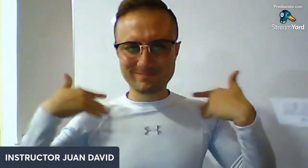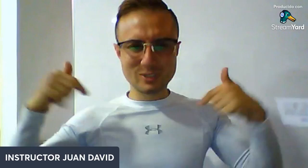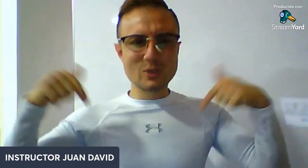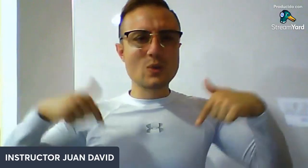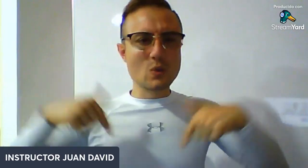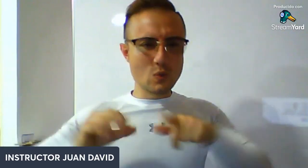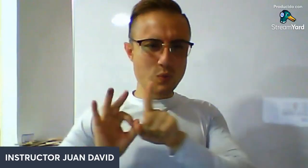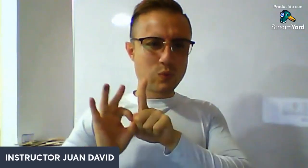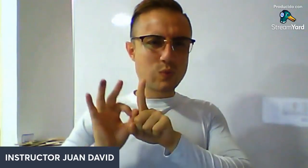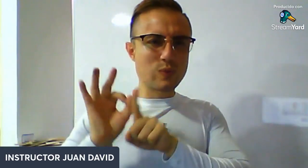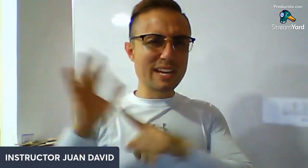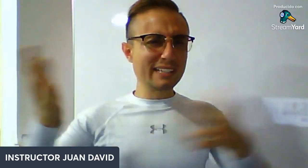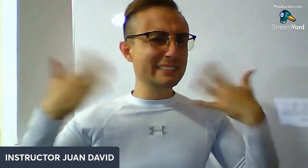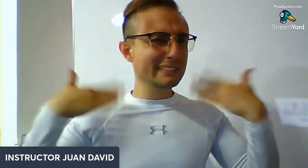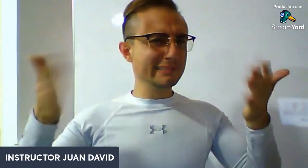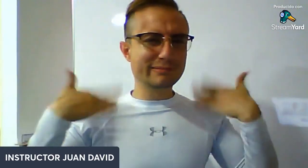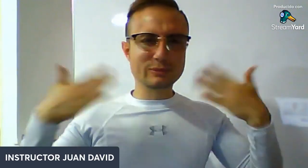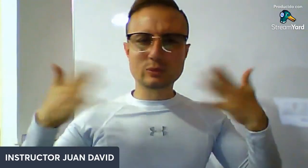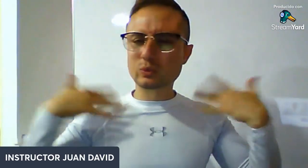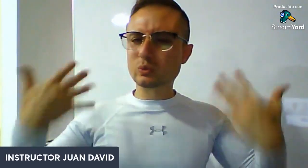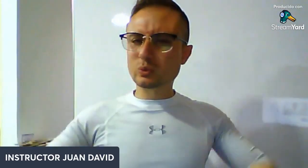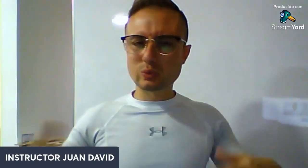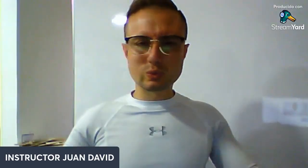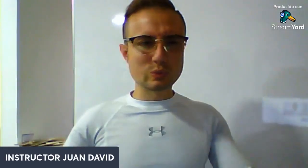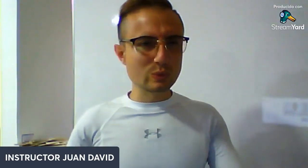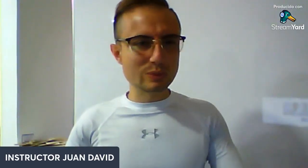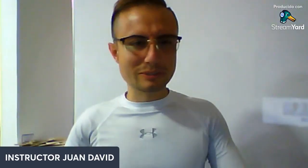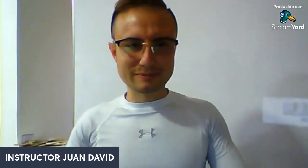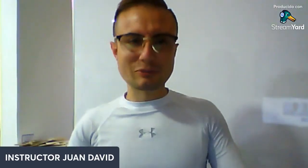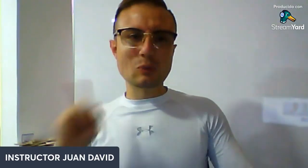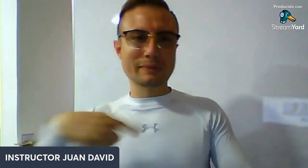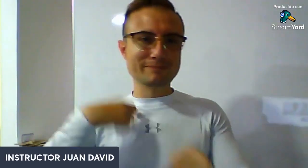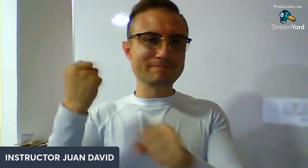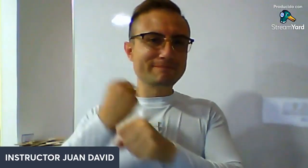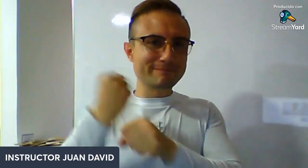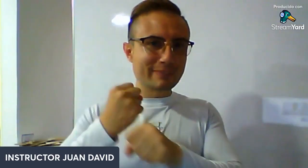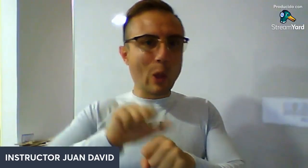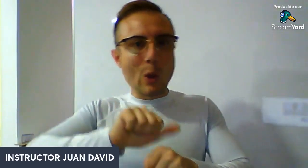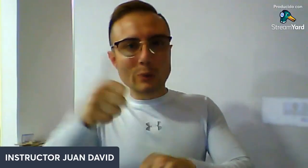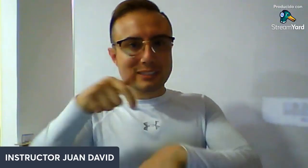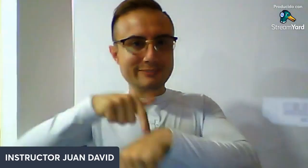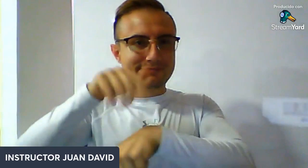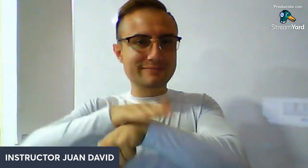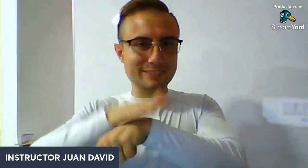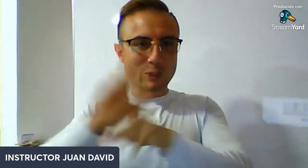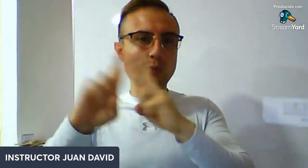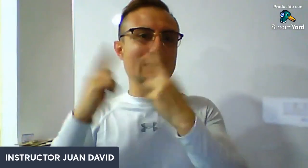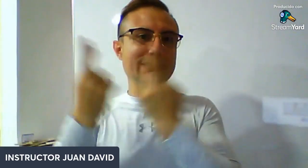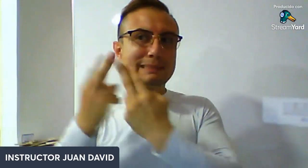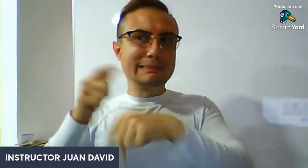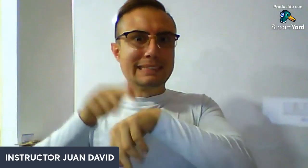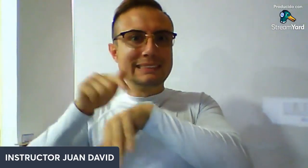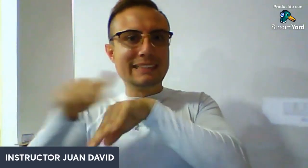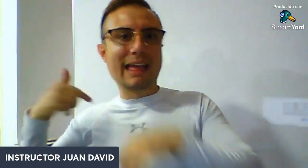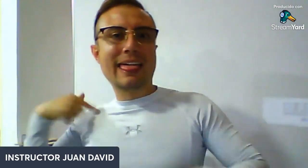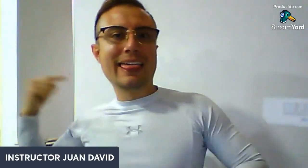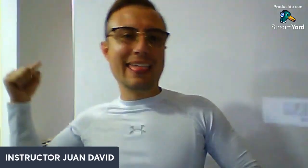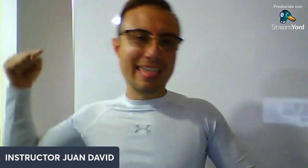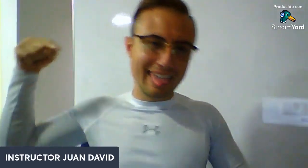aquí en popayán ya estamos en temporada de calor allí es impresionante y pues en la tarde tengo